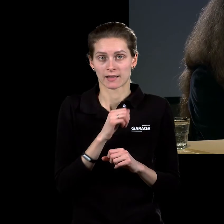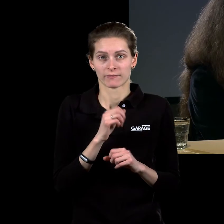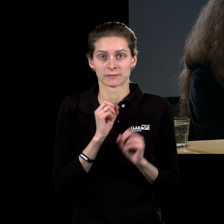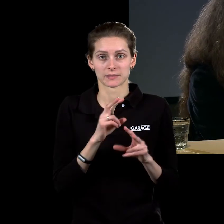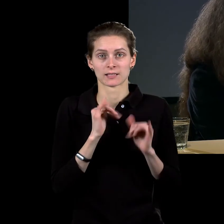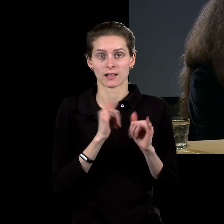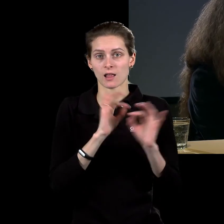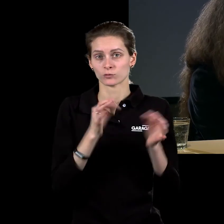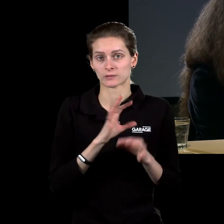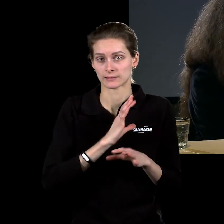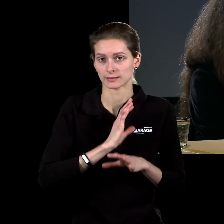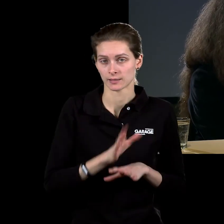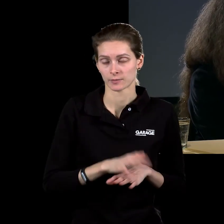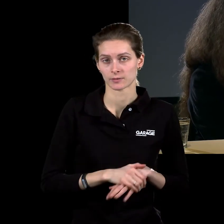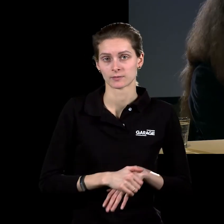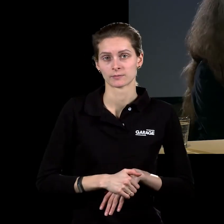это материалы,